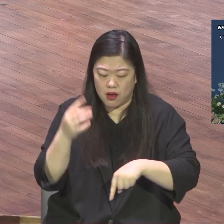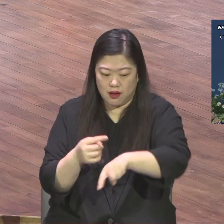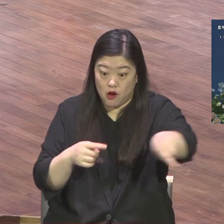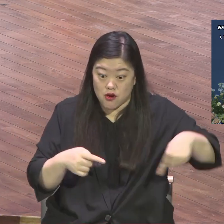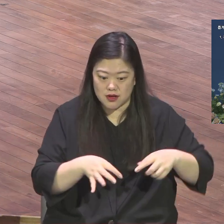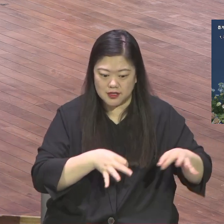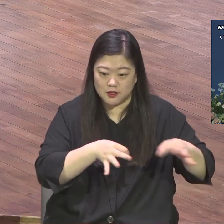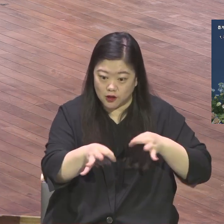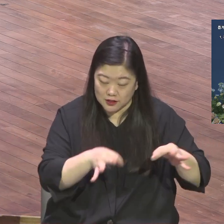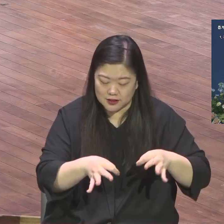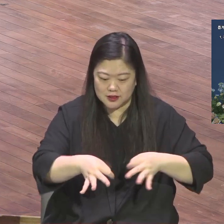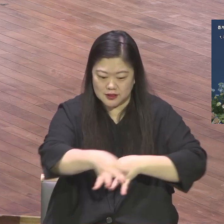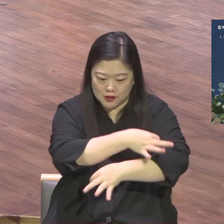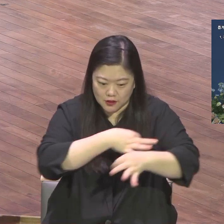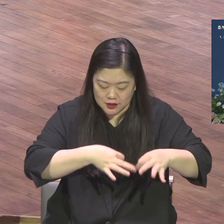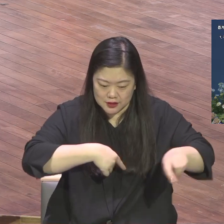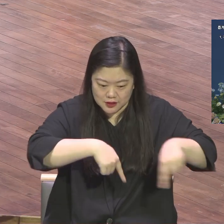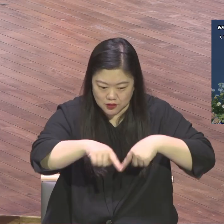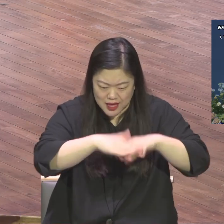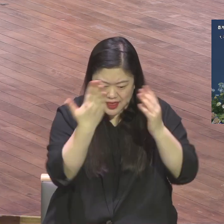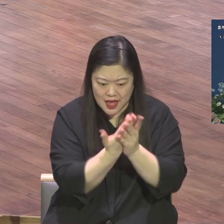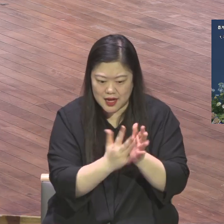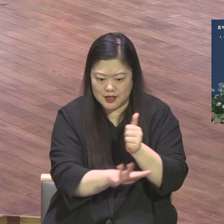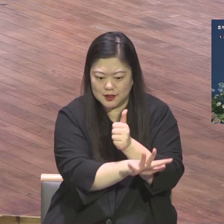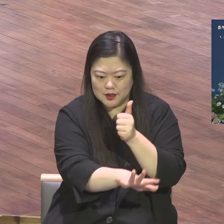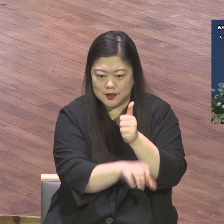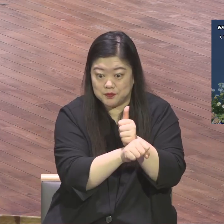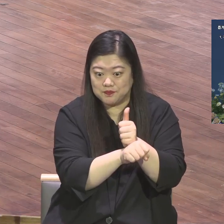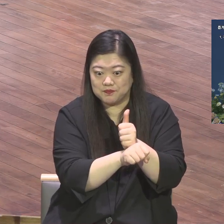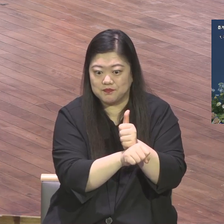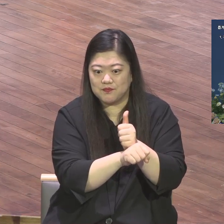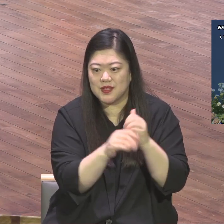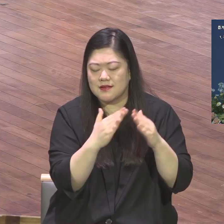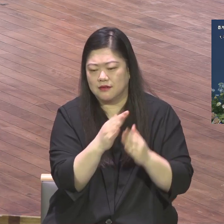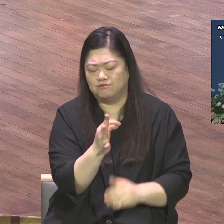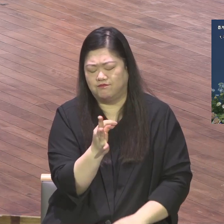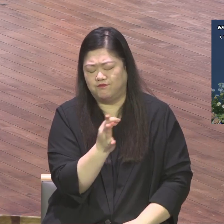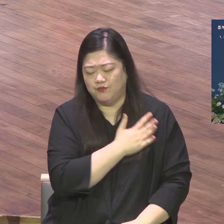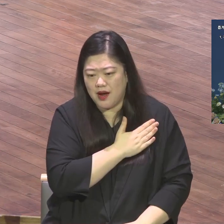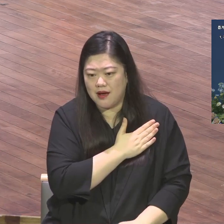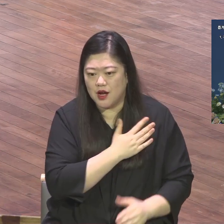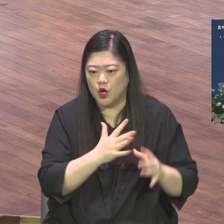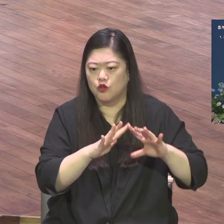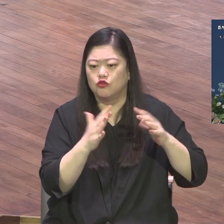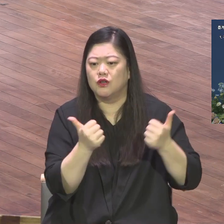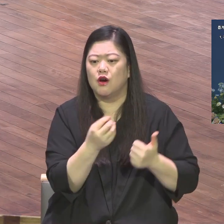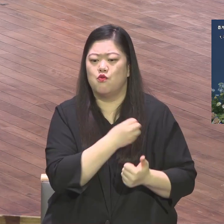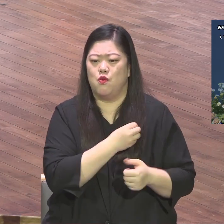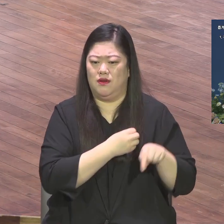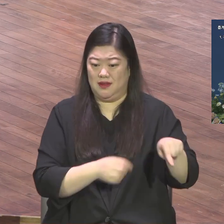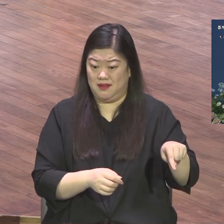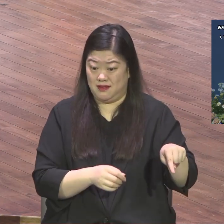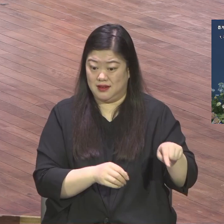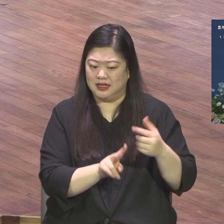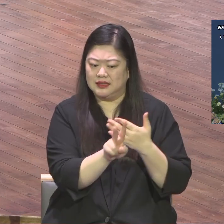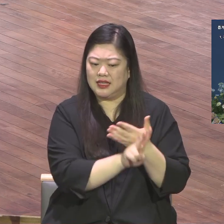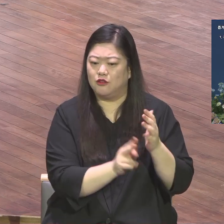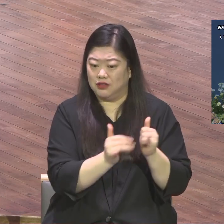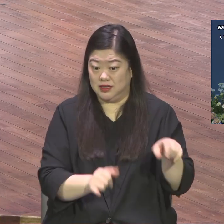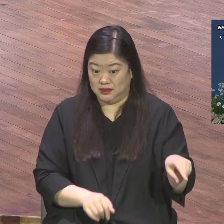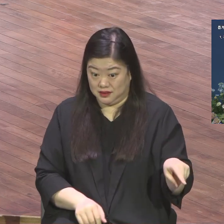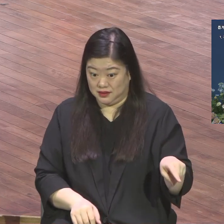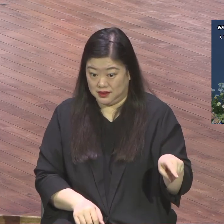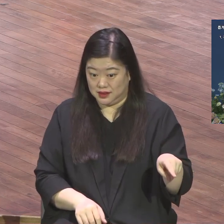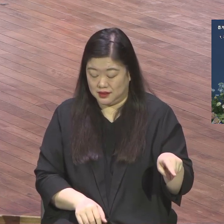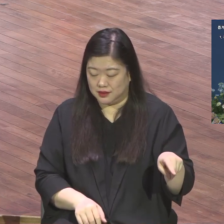모든 실권을 장악하고 있는 가장 높은 귀족 지배층이었어요. 이 사두개파가.